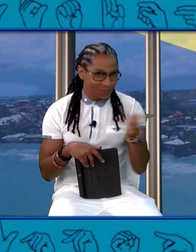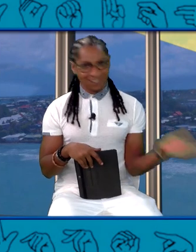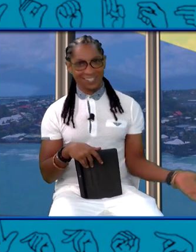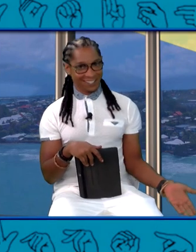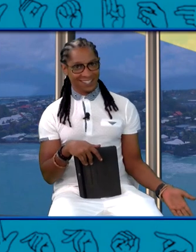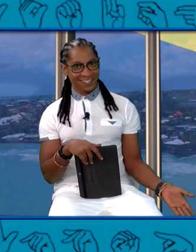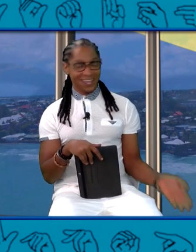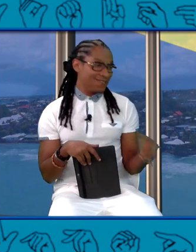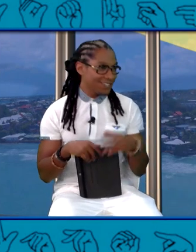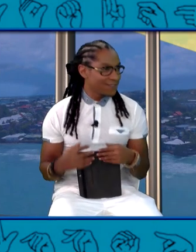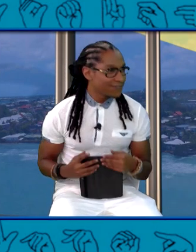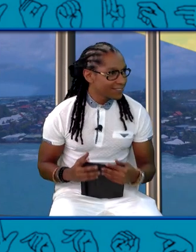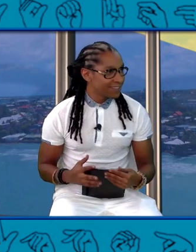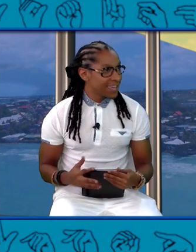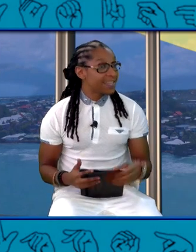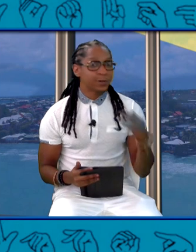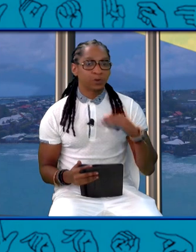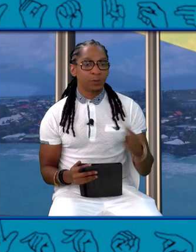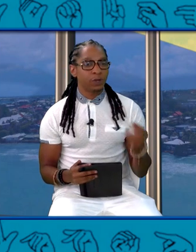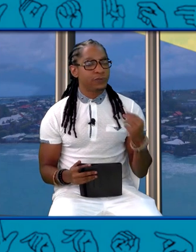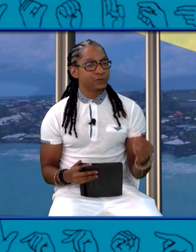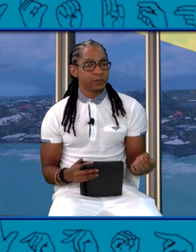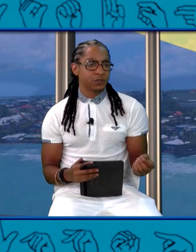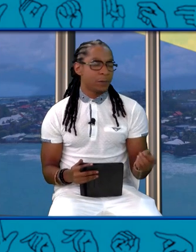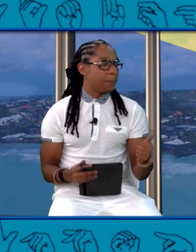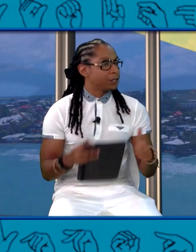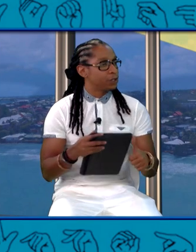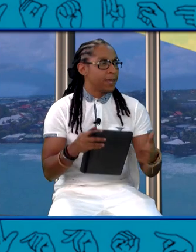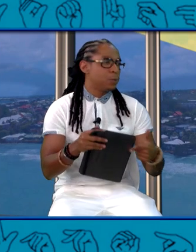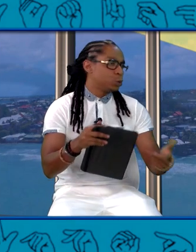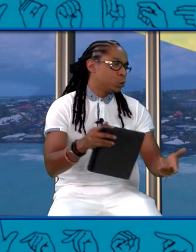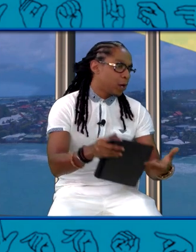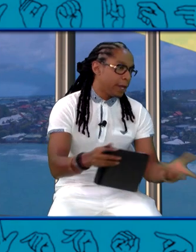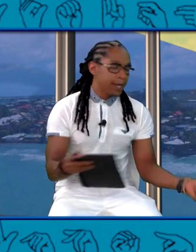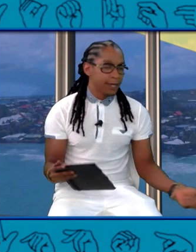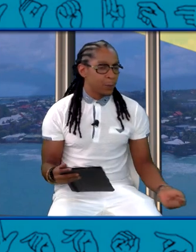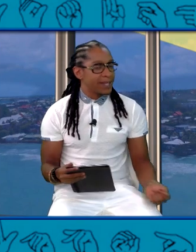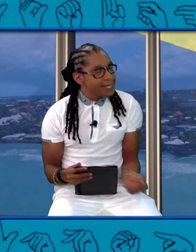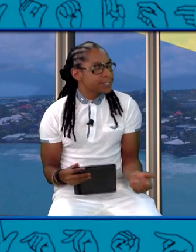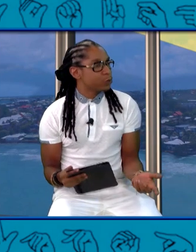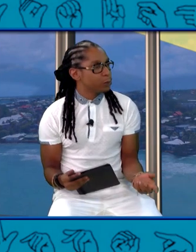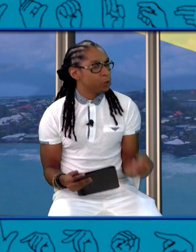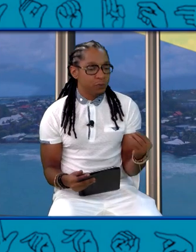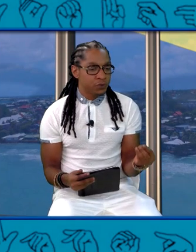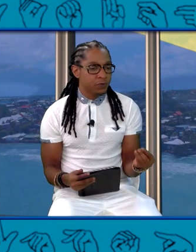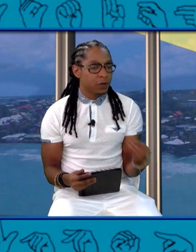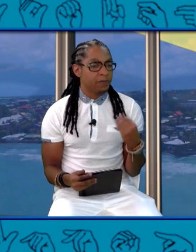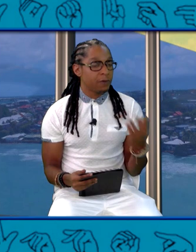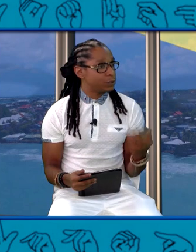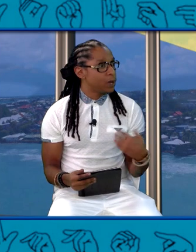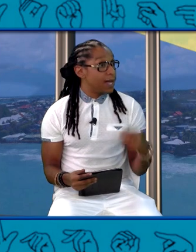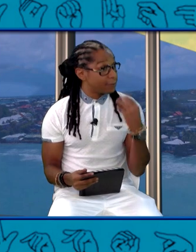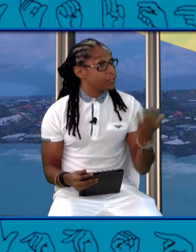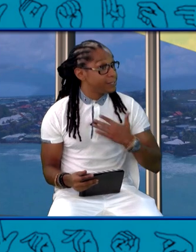veux mon nom en langue des signes. Voilà, un nom-signe. Qu'est-ce qu'on demande le plus souvent, justement, à part je t'aime, bonjour et compagnie ? Qu'est-ce qu'on demande le plus souvent comme